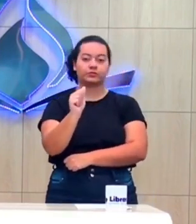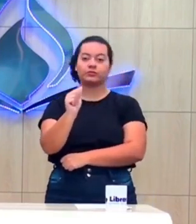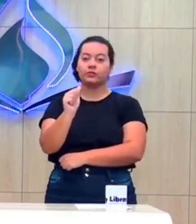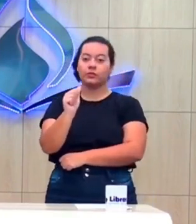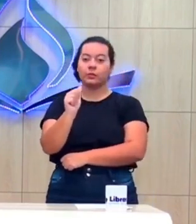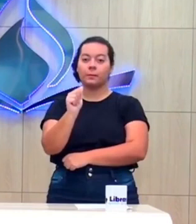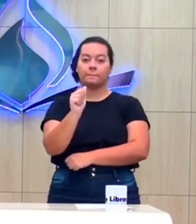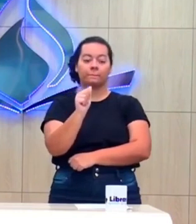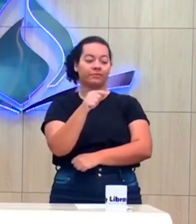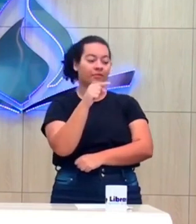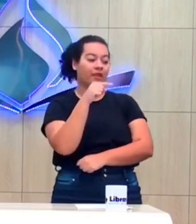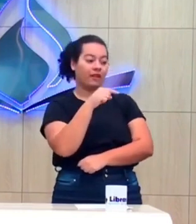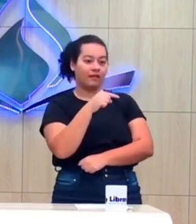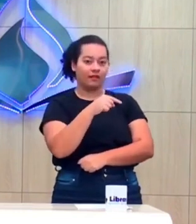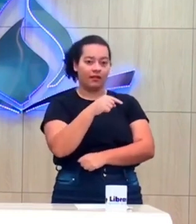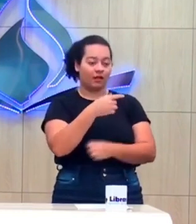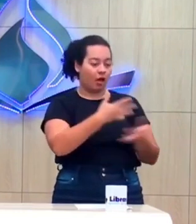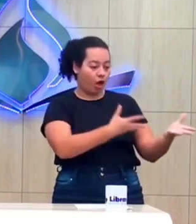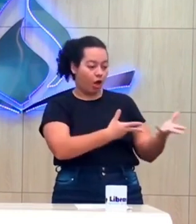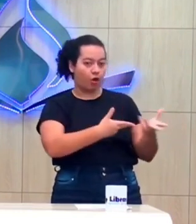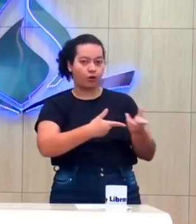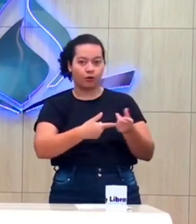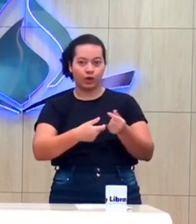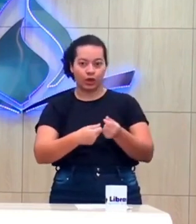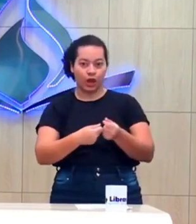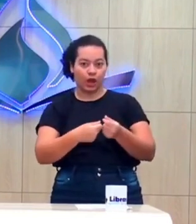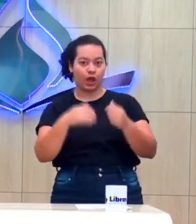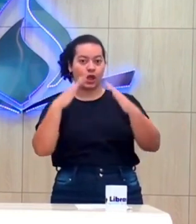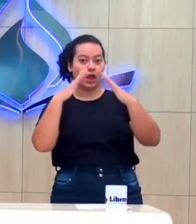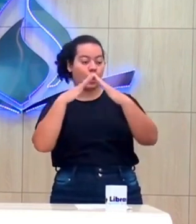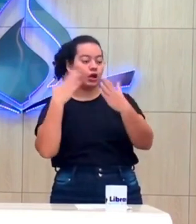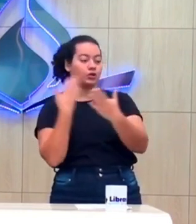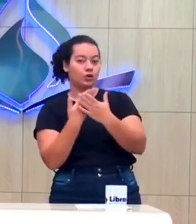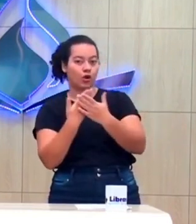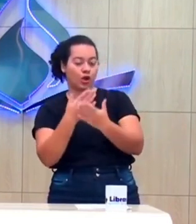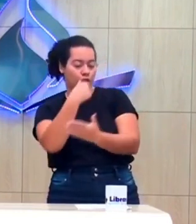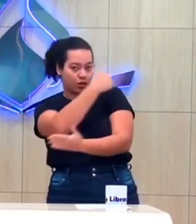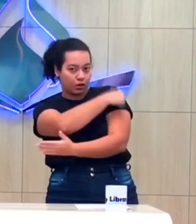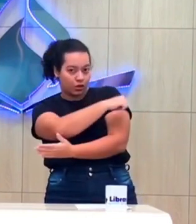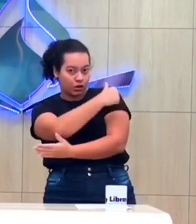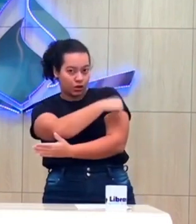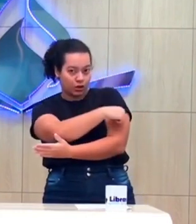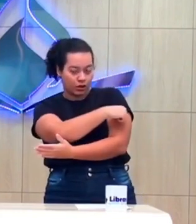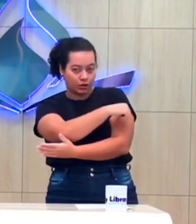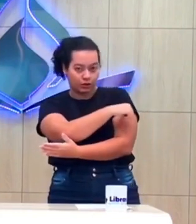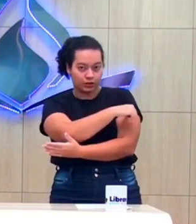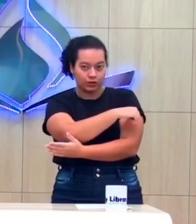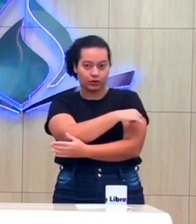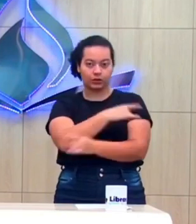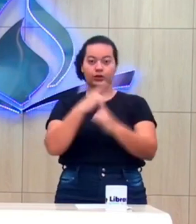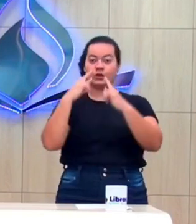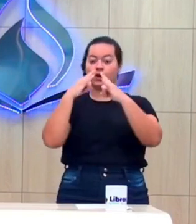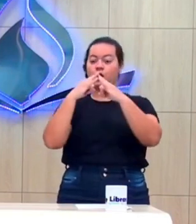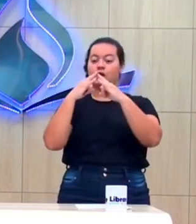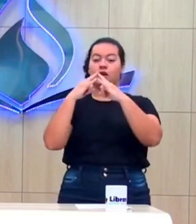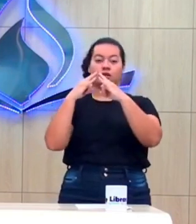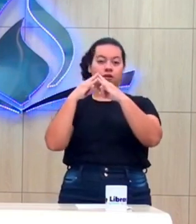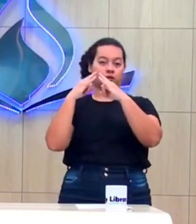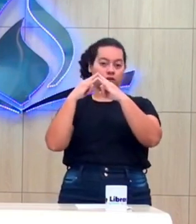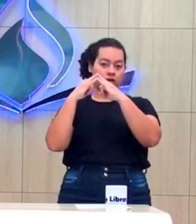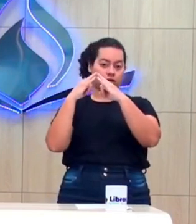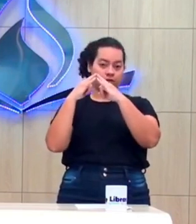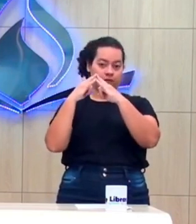ela estar à frente dessa escola do Rio de Janeiro, que hoje é o INES, é